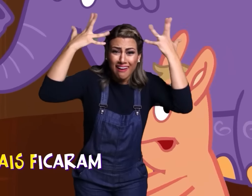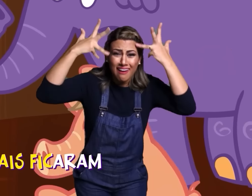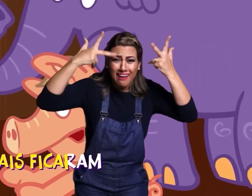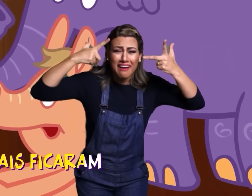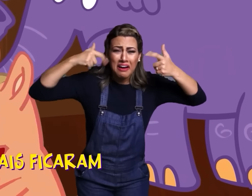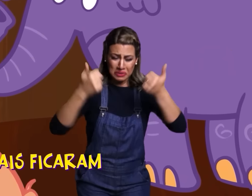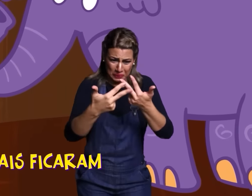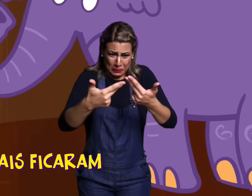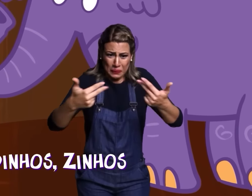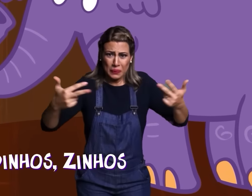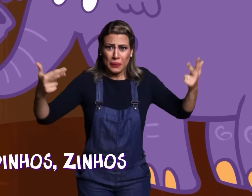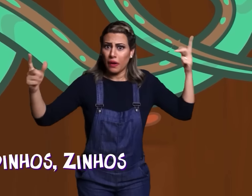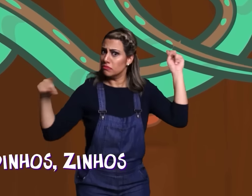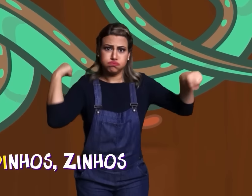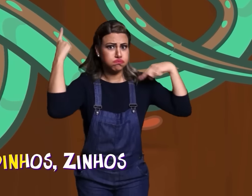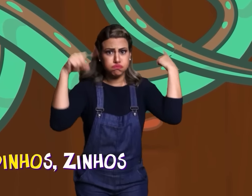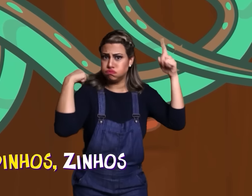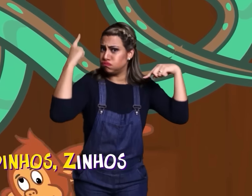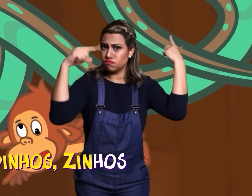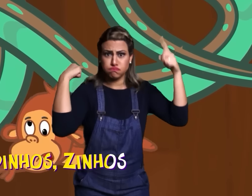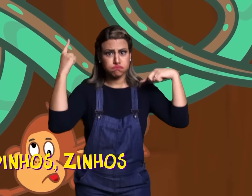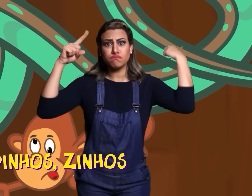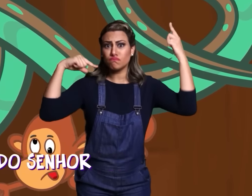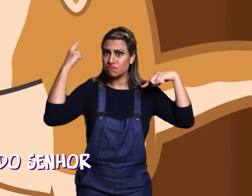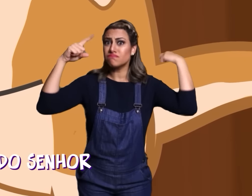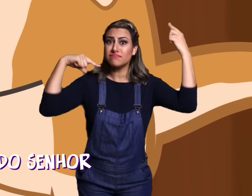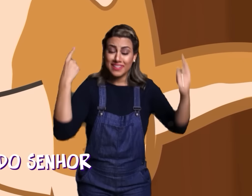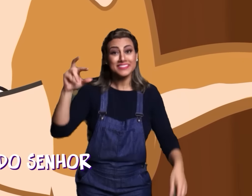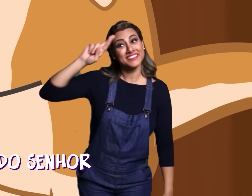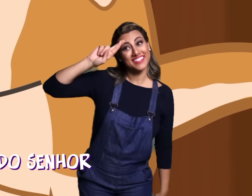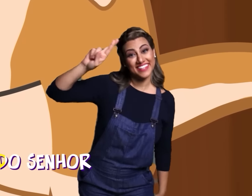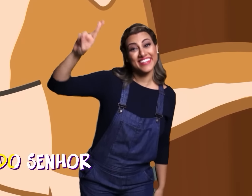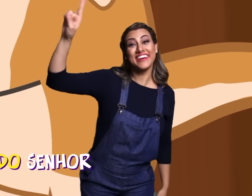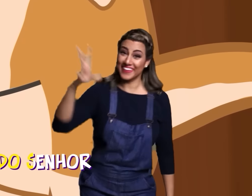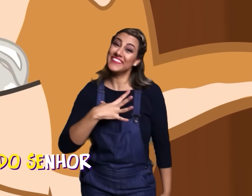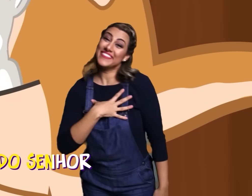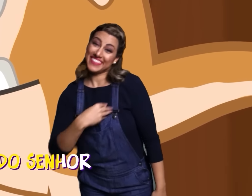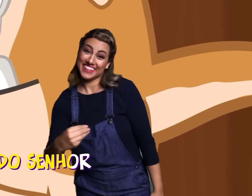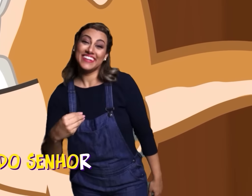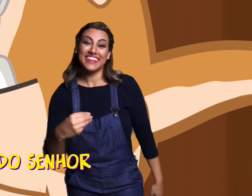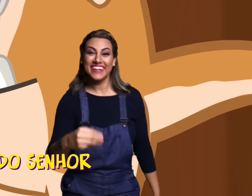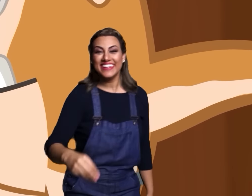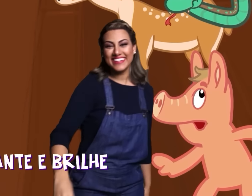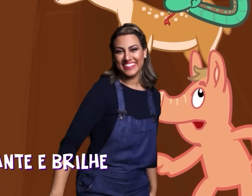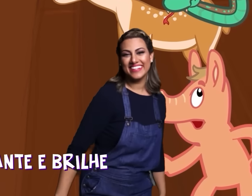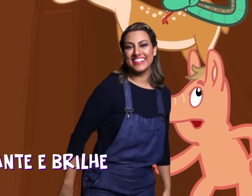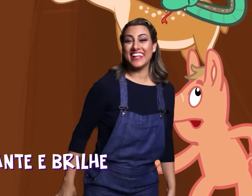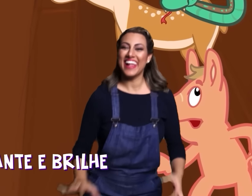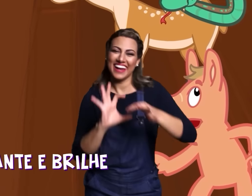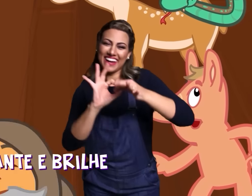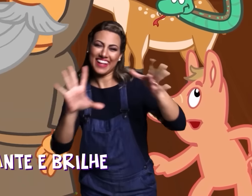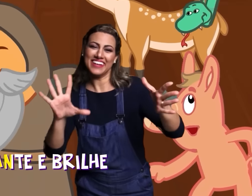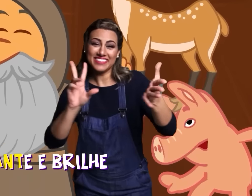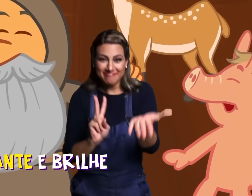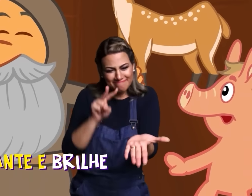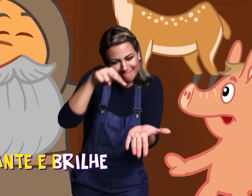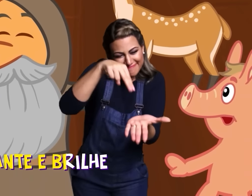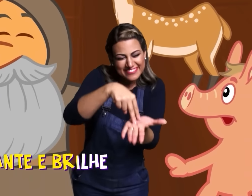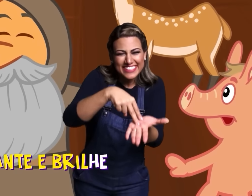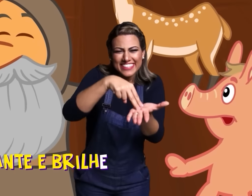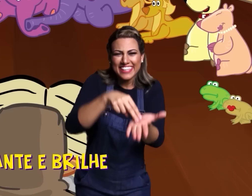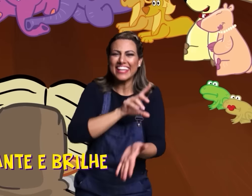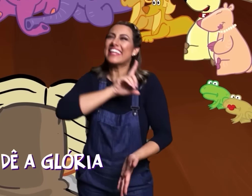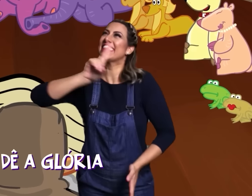animais ficaram todos doidinhos, filhos do Senhor. Vá, levante